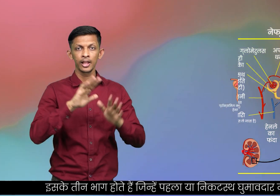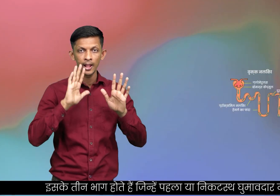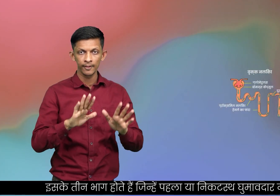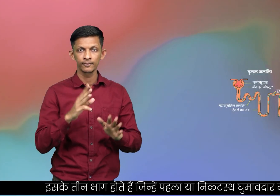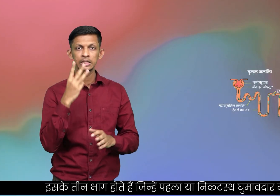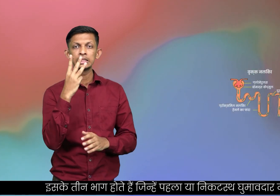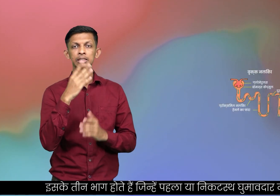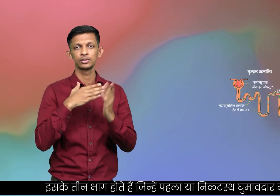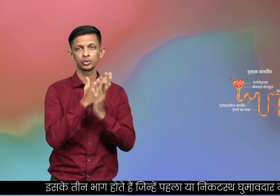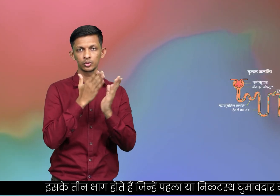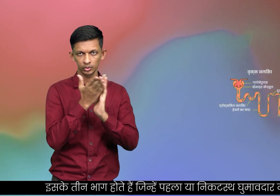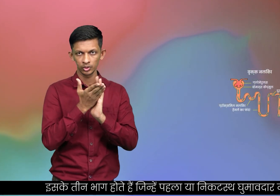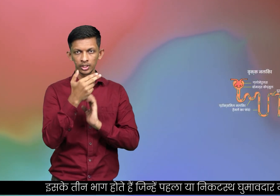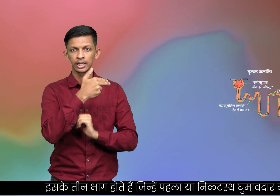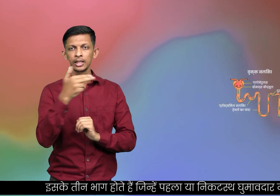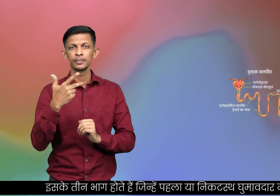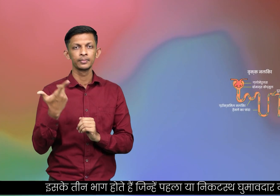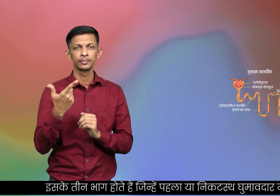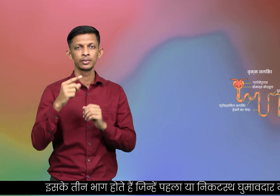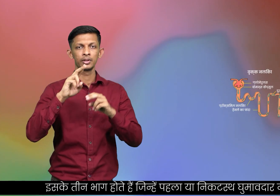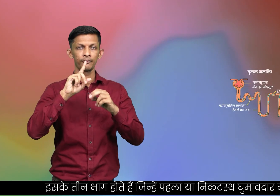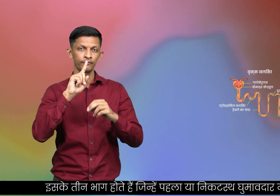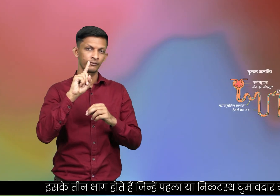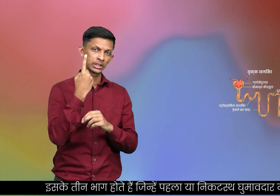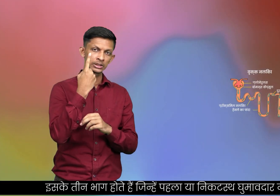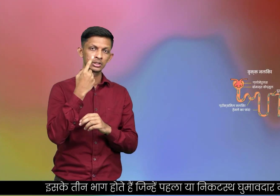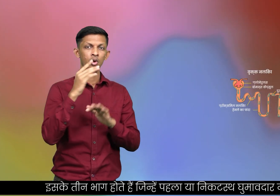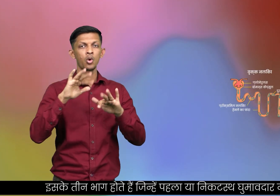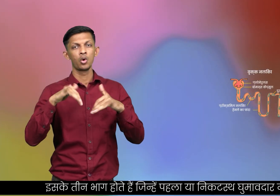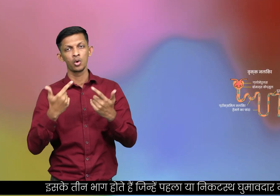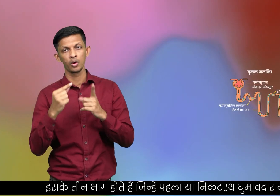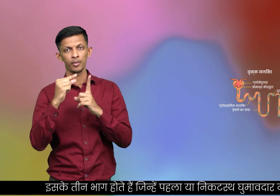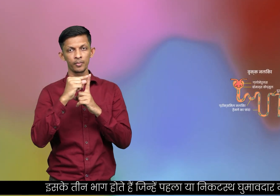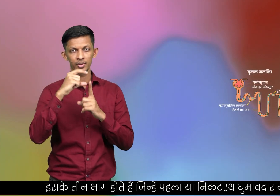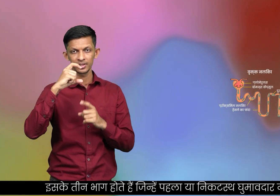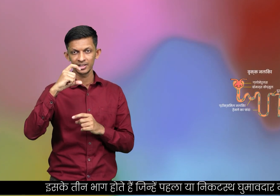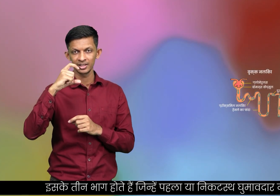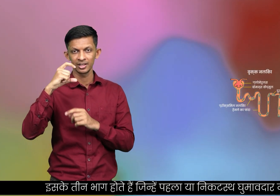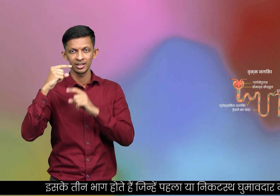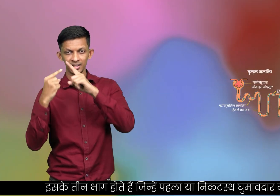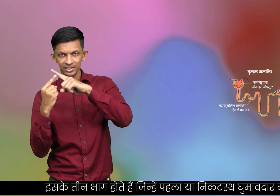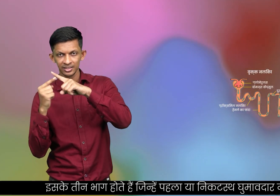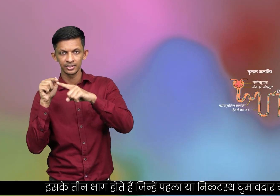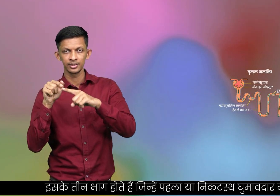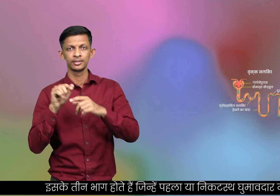इसके 3 भाग हैं, जिसमें पहला या निकटस्थ घुमावदार